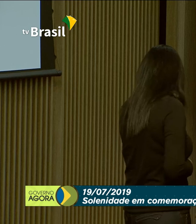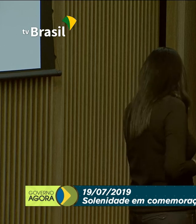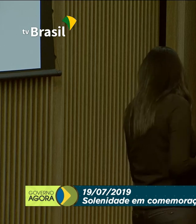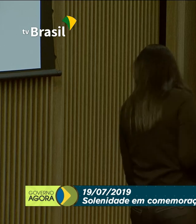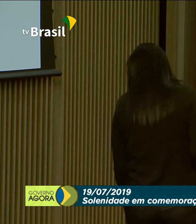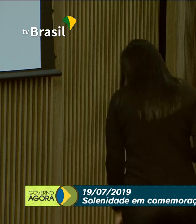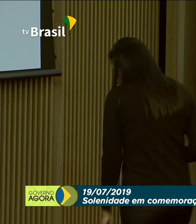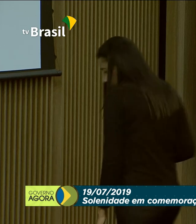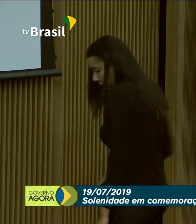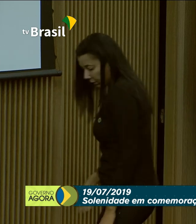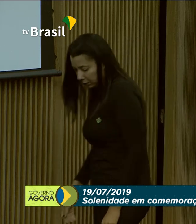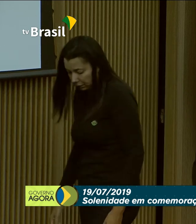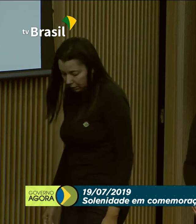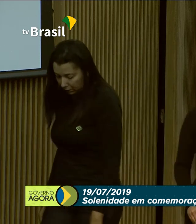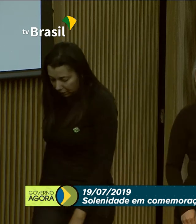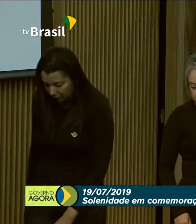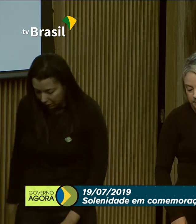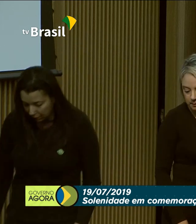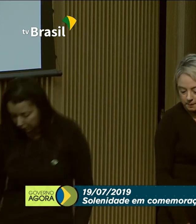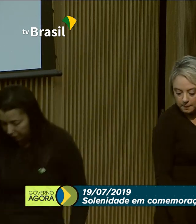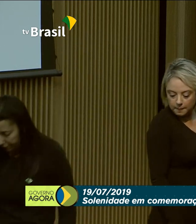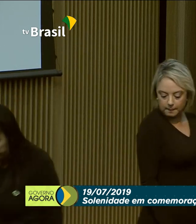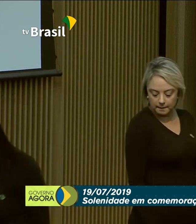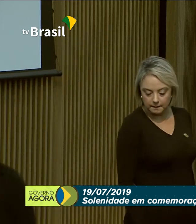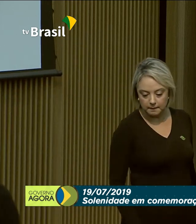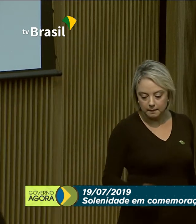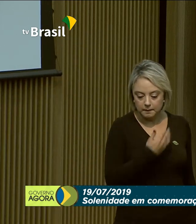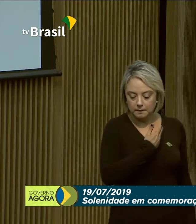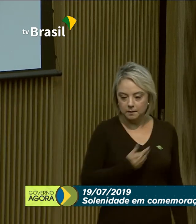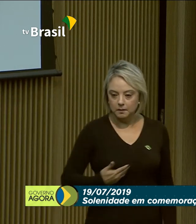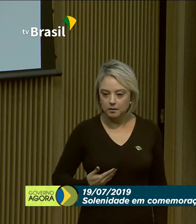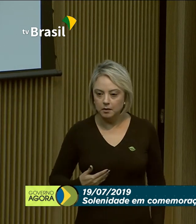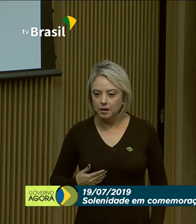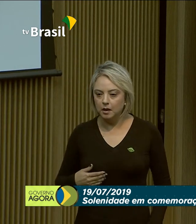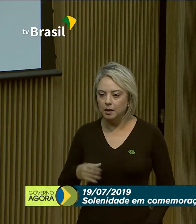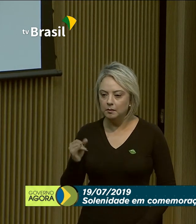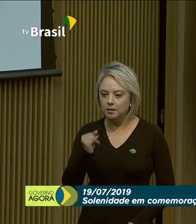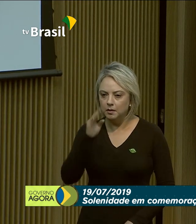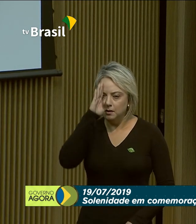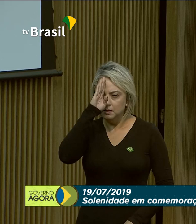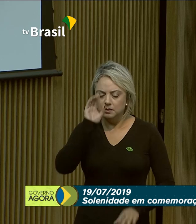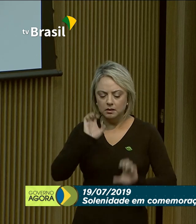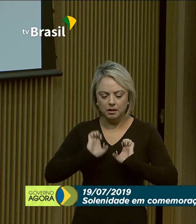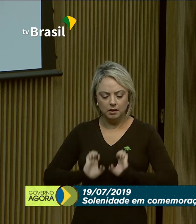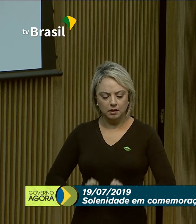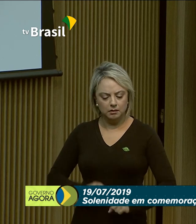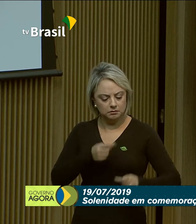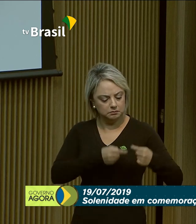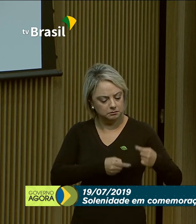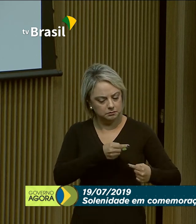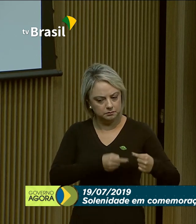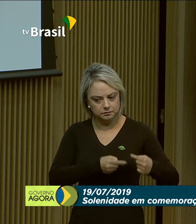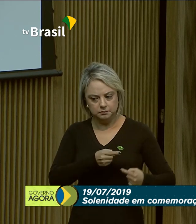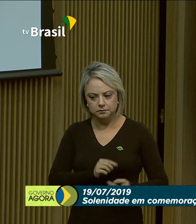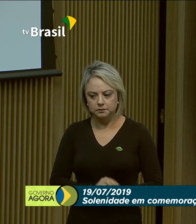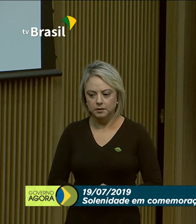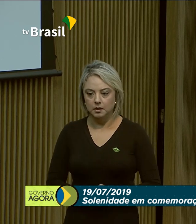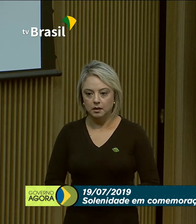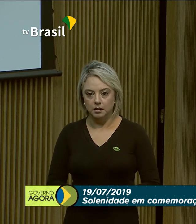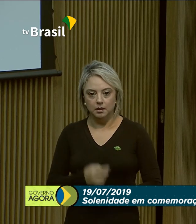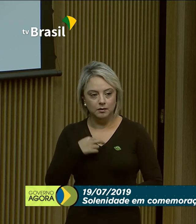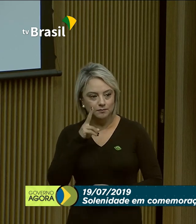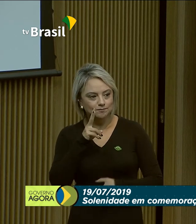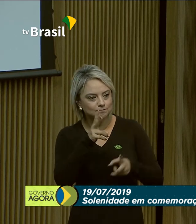seu governo, um governo que prima pela ética na política, pela questão moral e ética. E